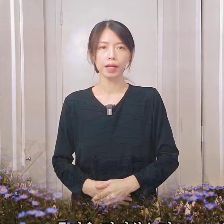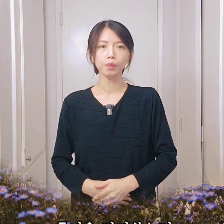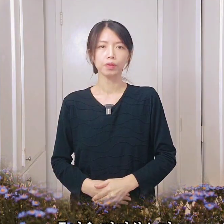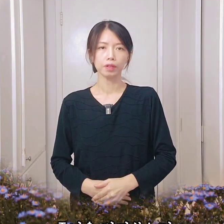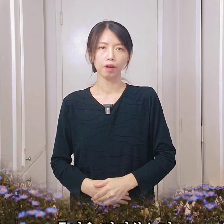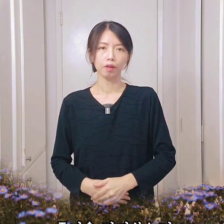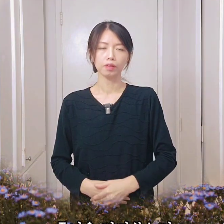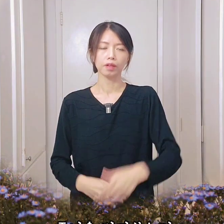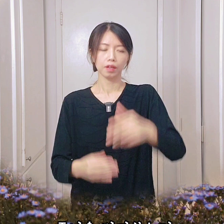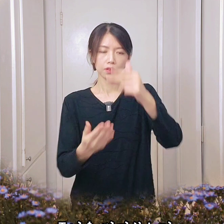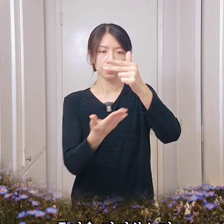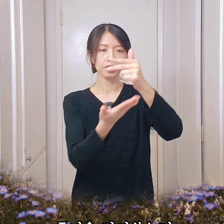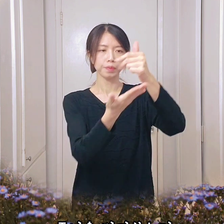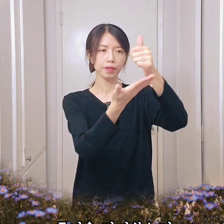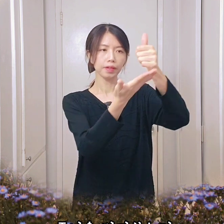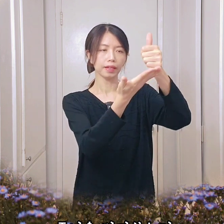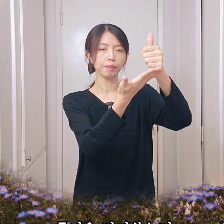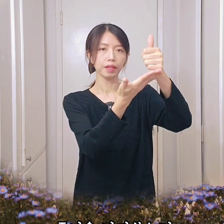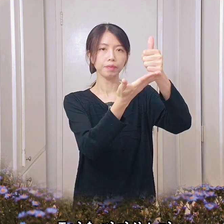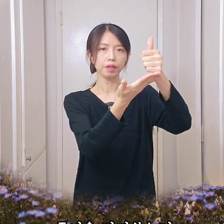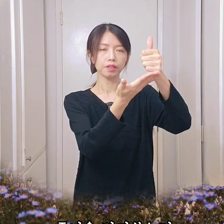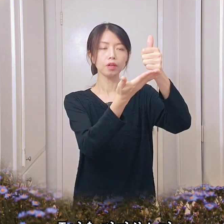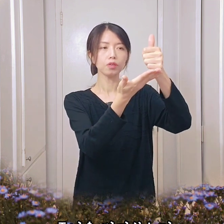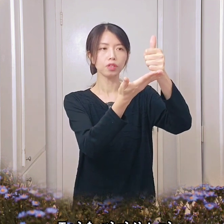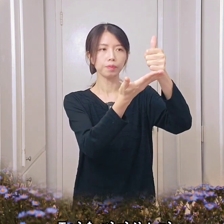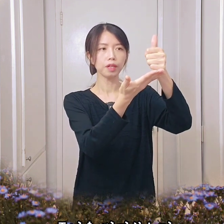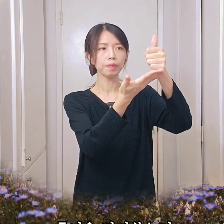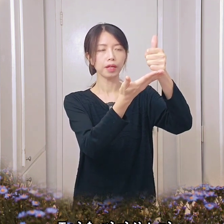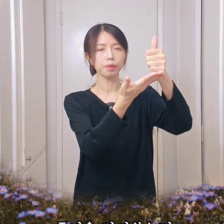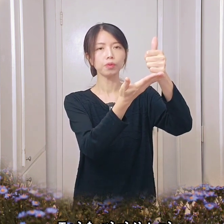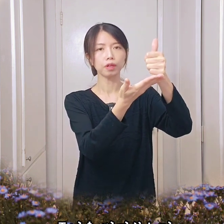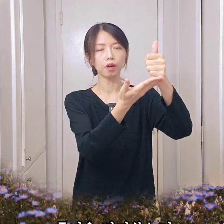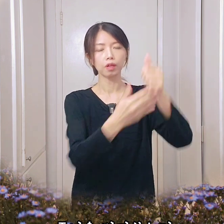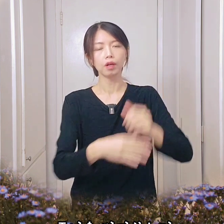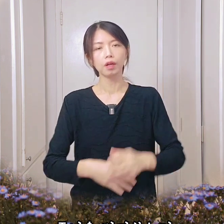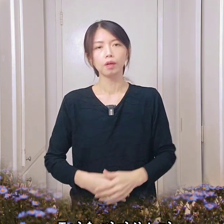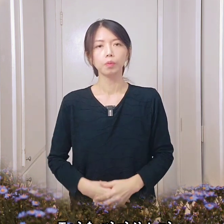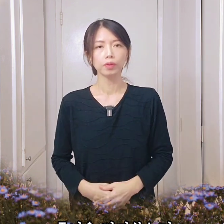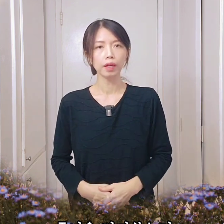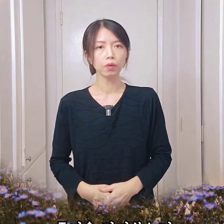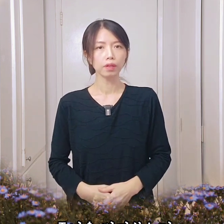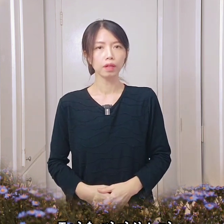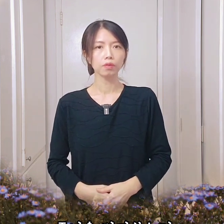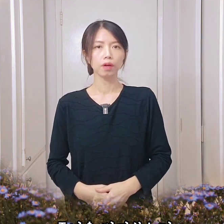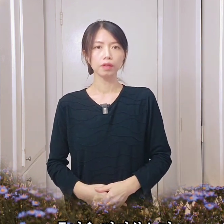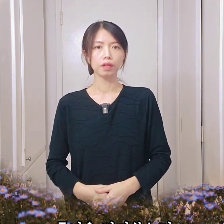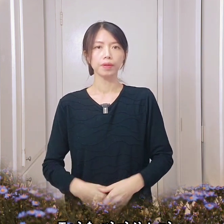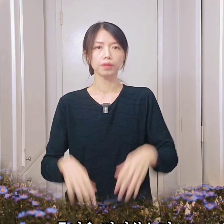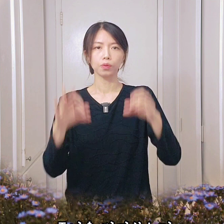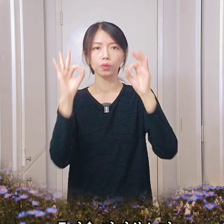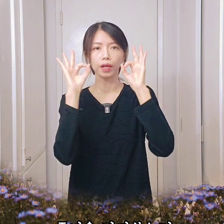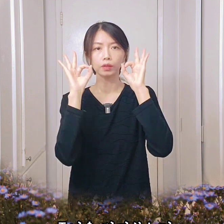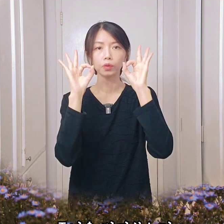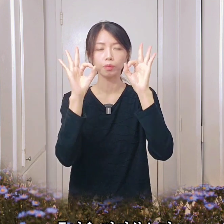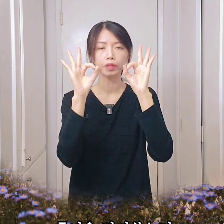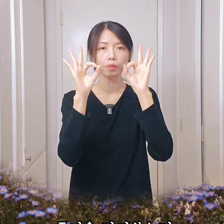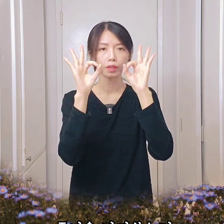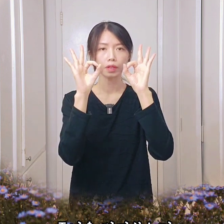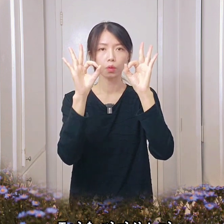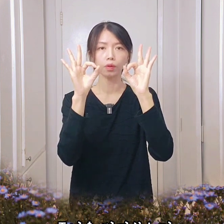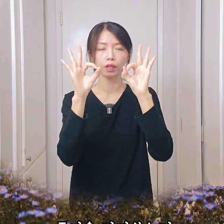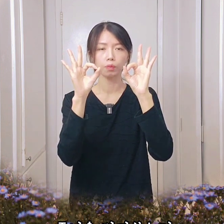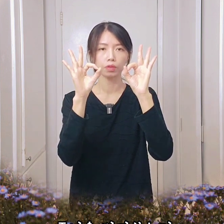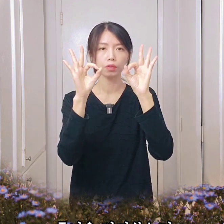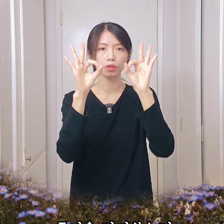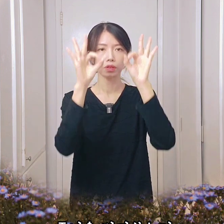주님을 바라보는 것, 주님을 아까 말씀드렸죠? 주님을 바라보는 것. 보다라고 한 뜻의 수어는 일반적으로 양손